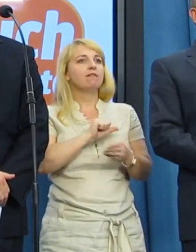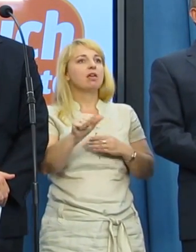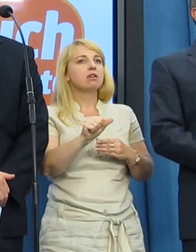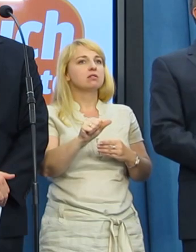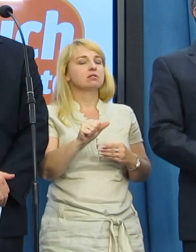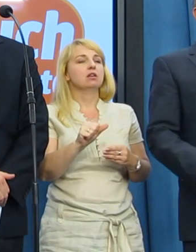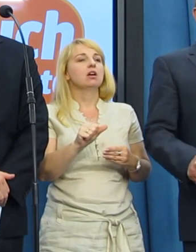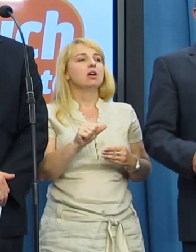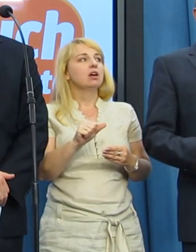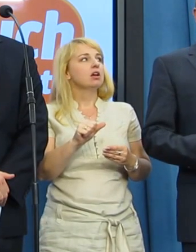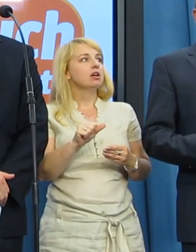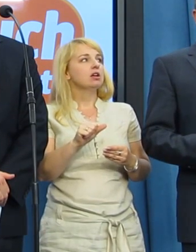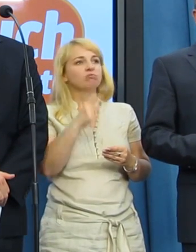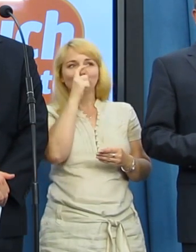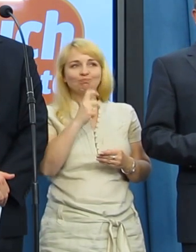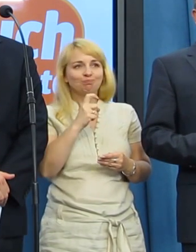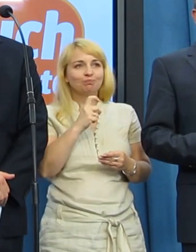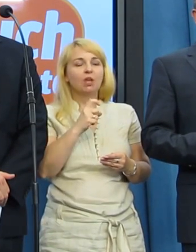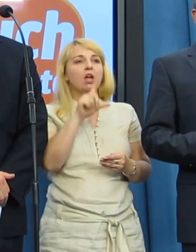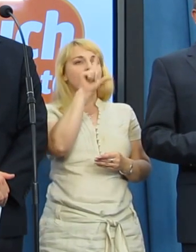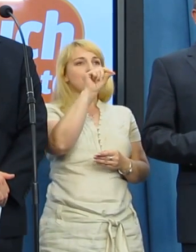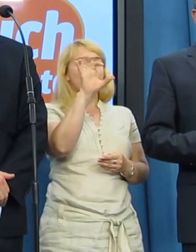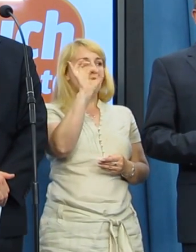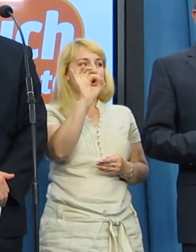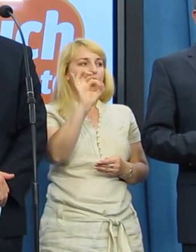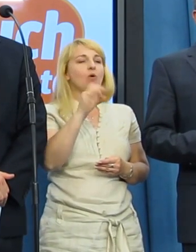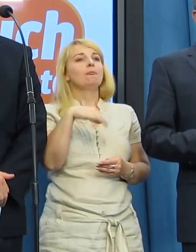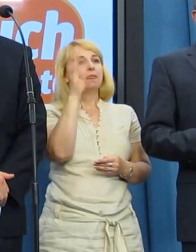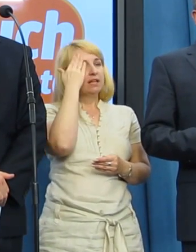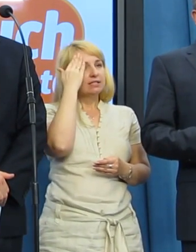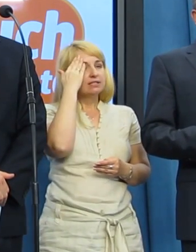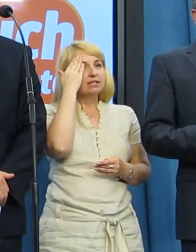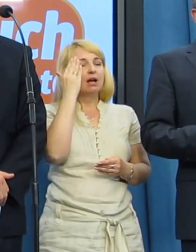chwili. Platforma, biorąc pod uwagę na to, że znamy jej